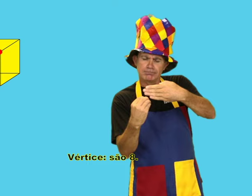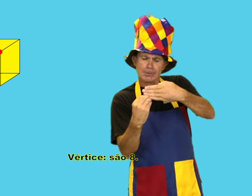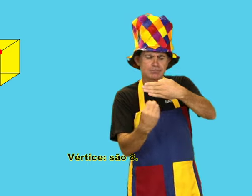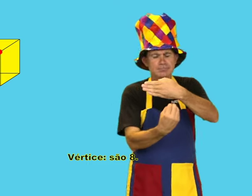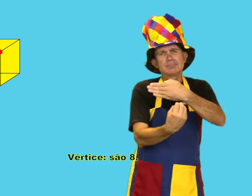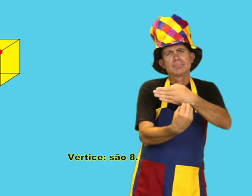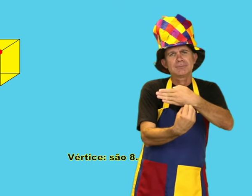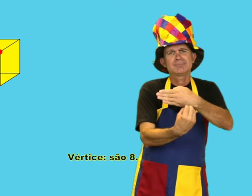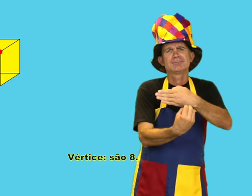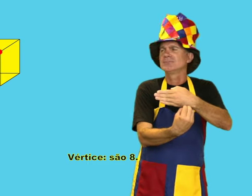Vértice.